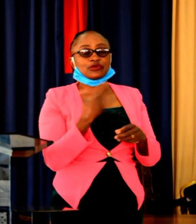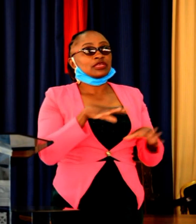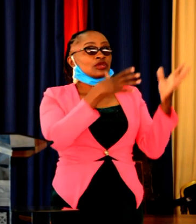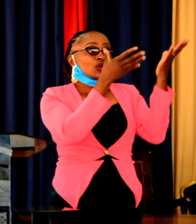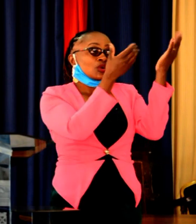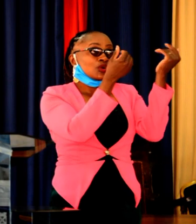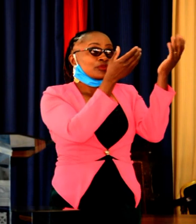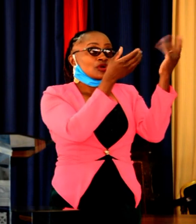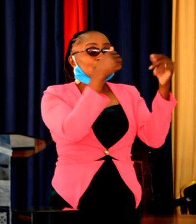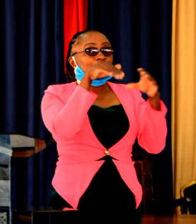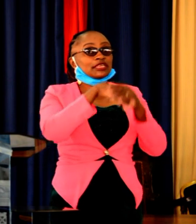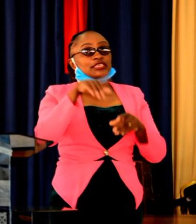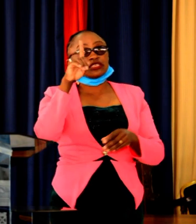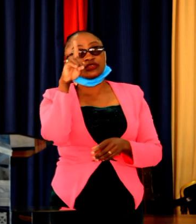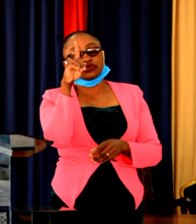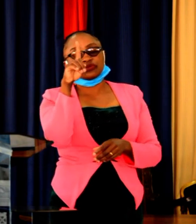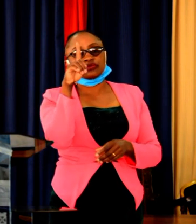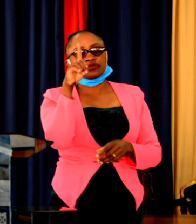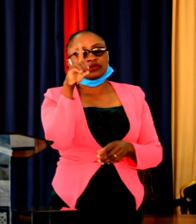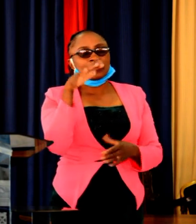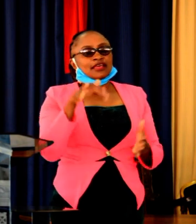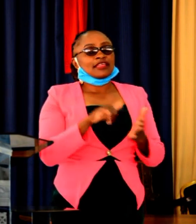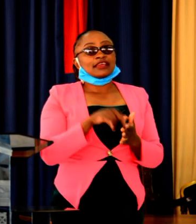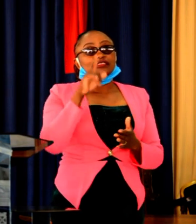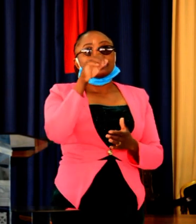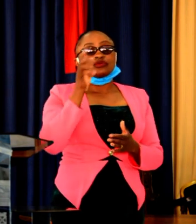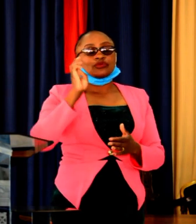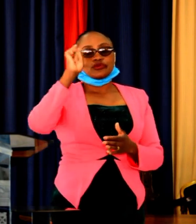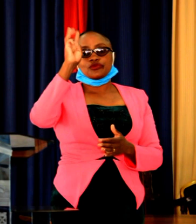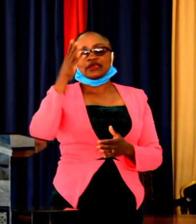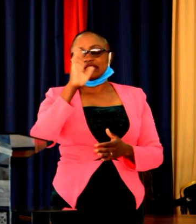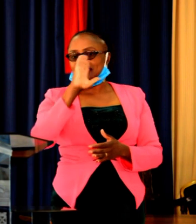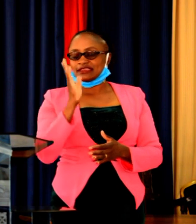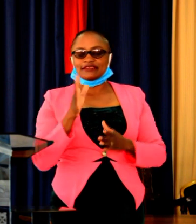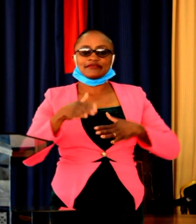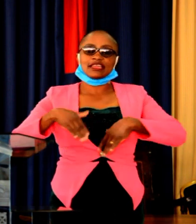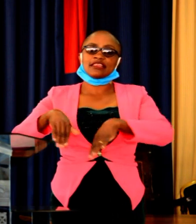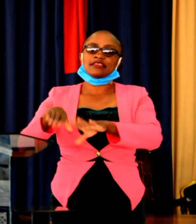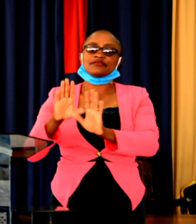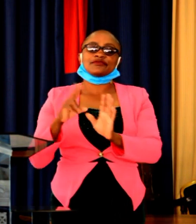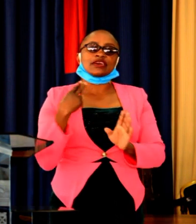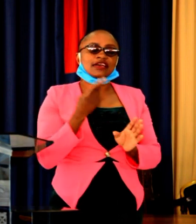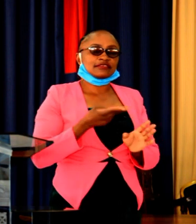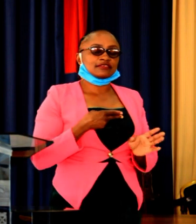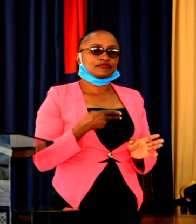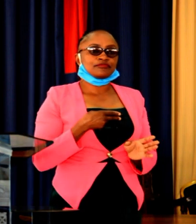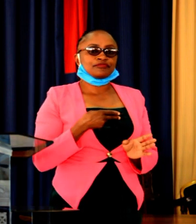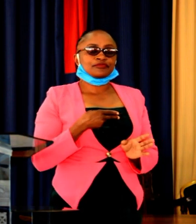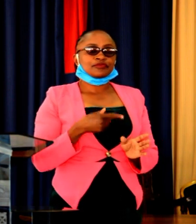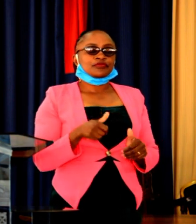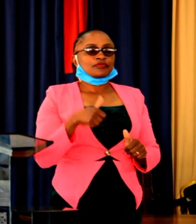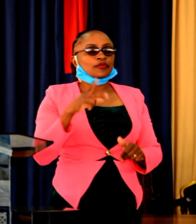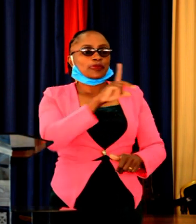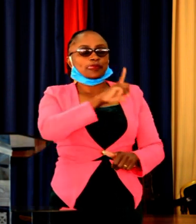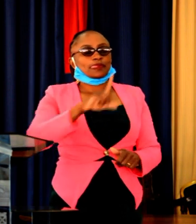in confidence in you, Lord, kwamba hautatuachilia. Naomba ewe Baba wetu na mfalme,